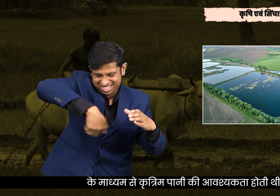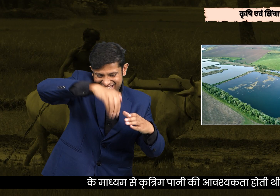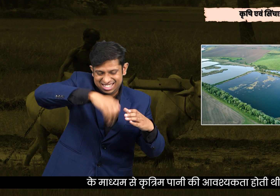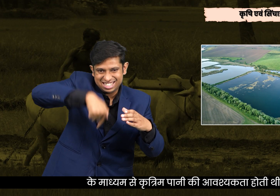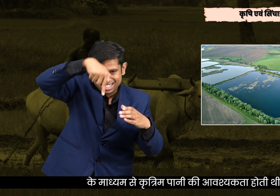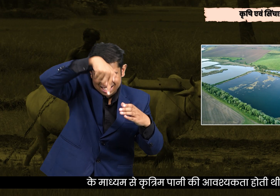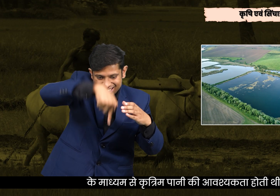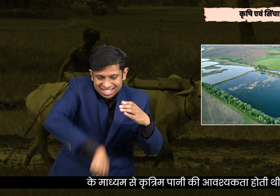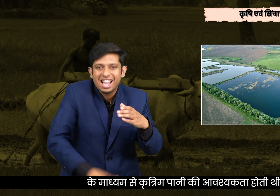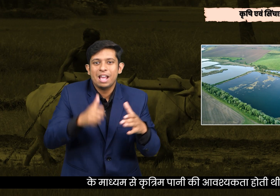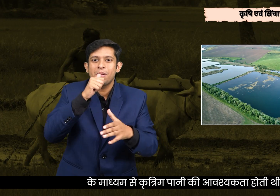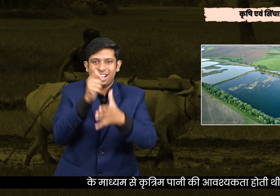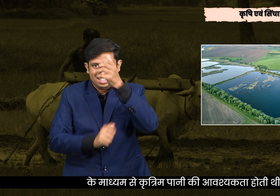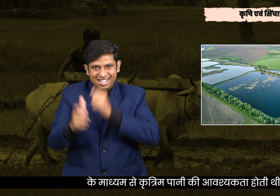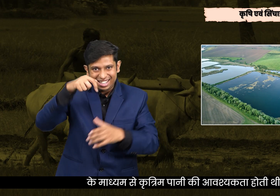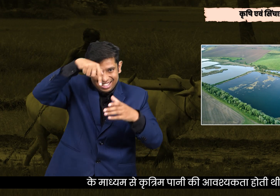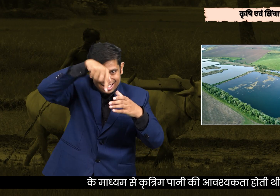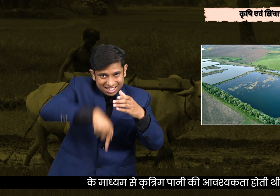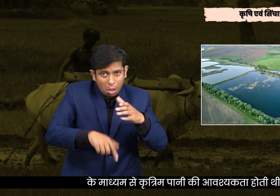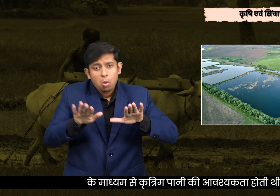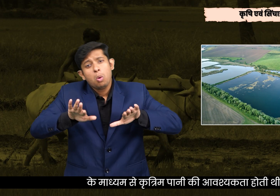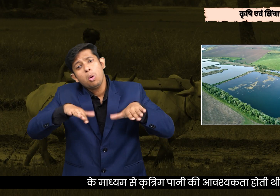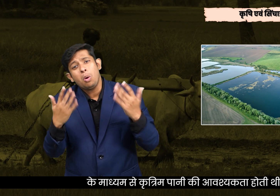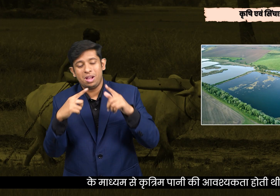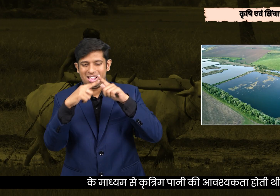कृत्रिम पानी की आवश्यकता होती थी।